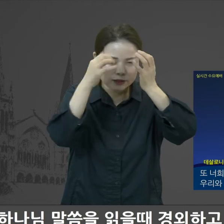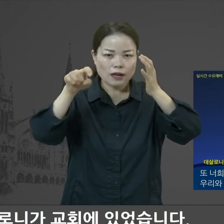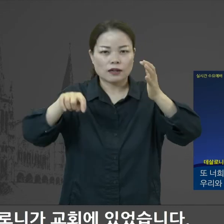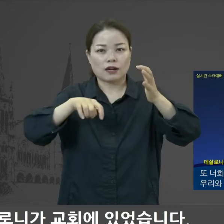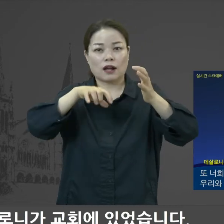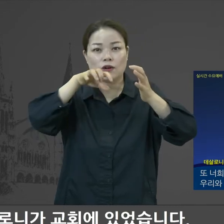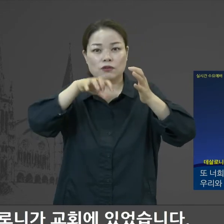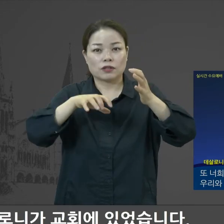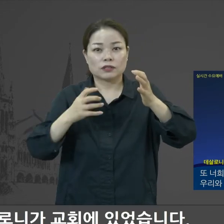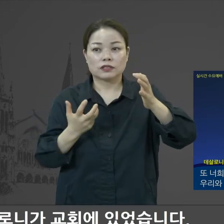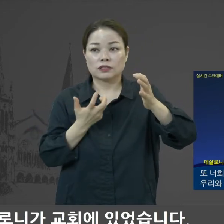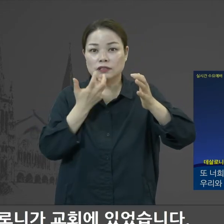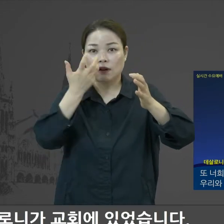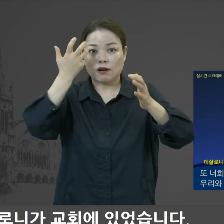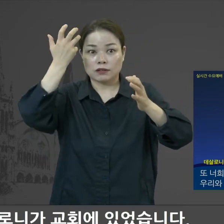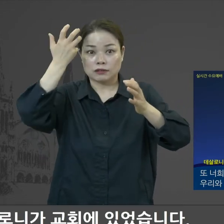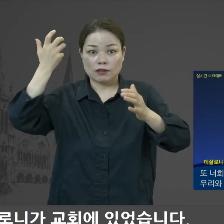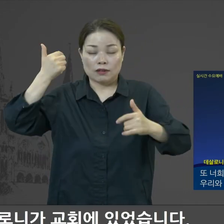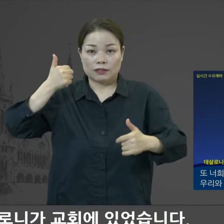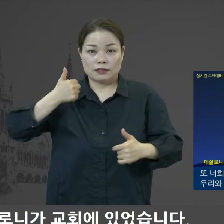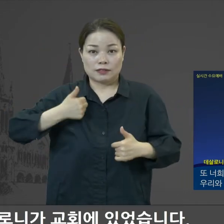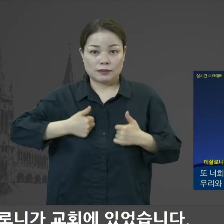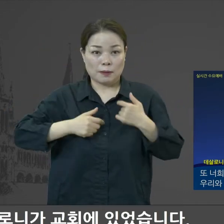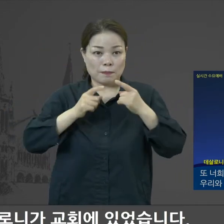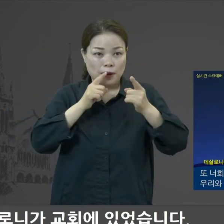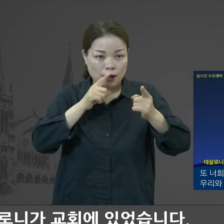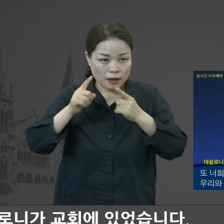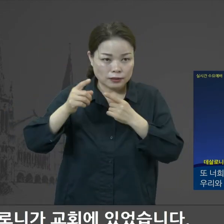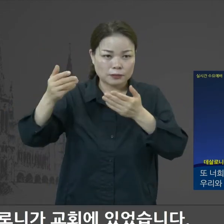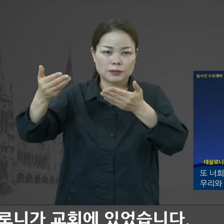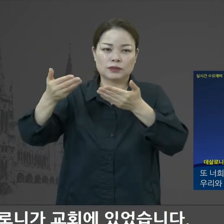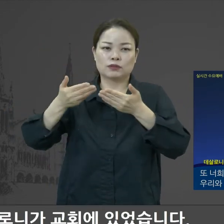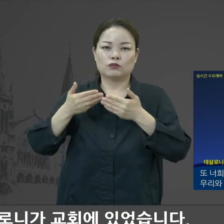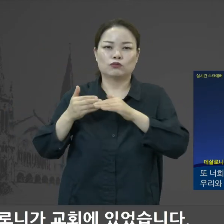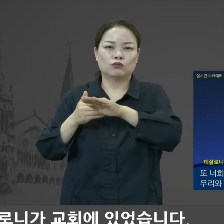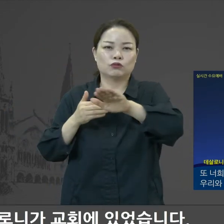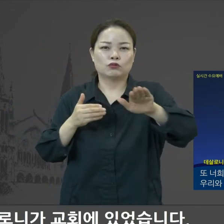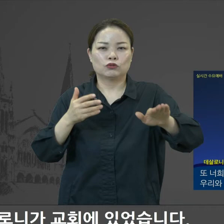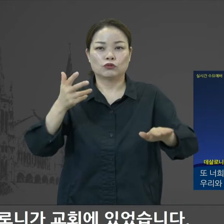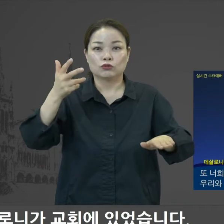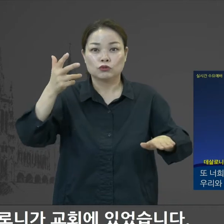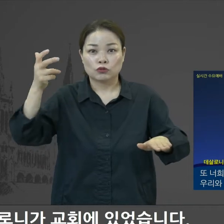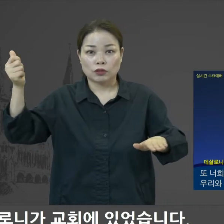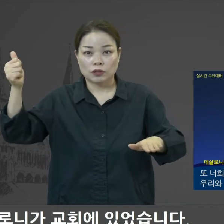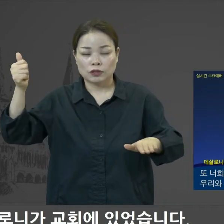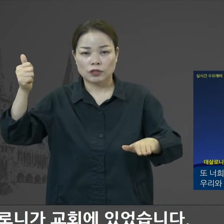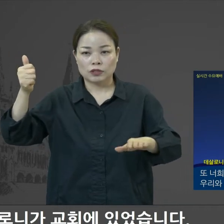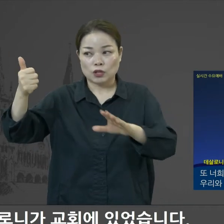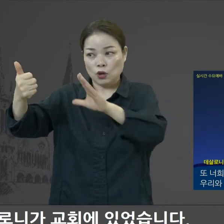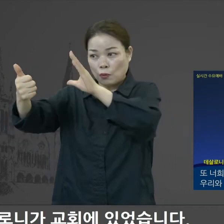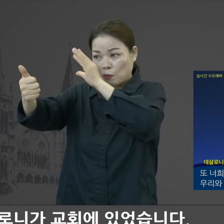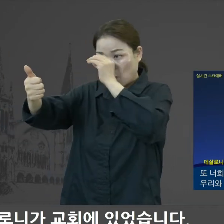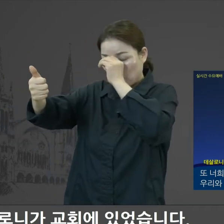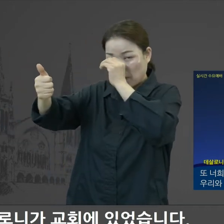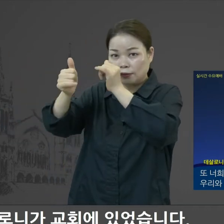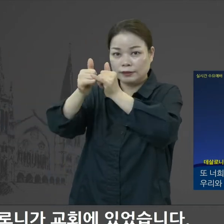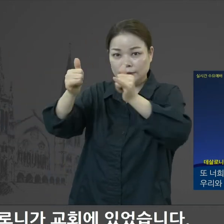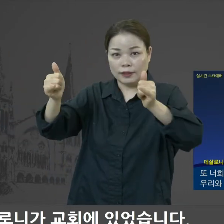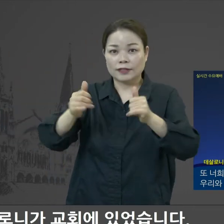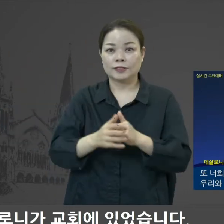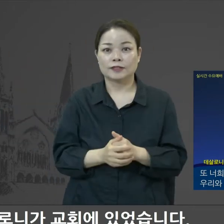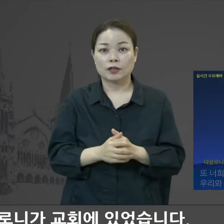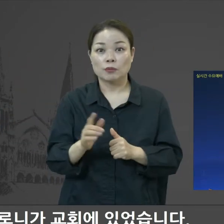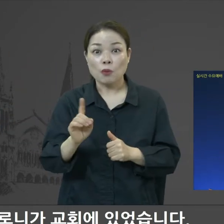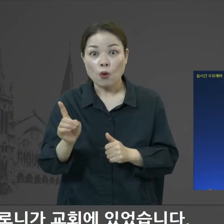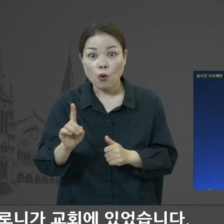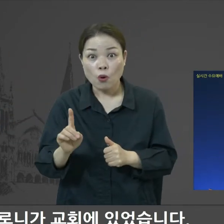가운데서 성령의 기쁨으로 말씀을 받아 우리와 주를 본받는 자가 되었으니.